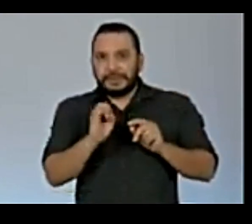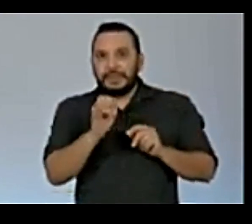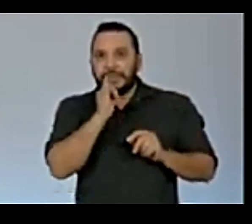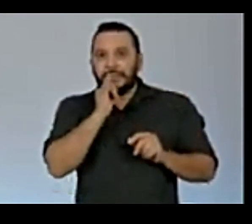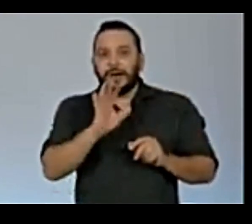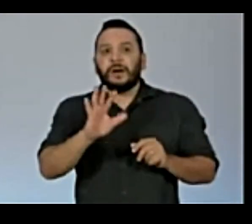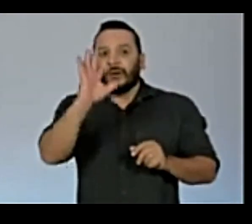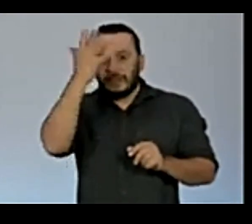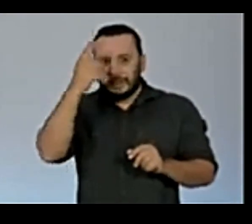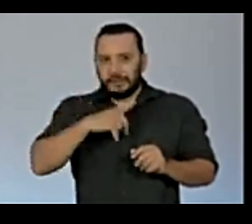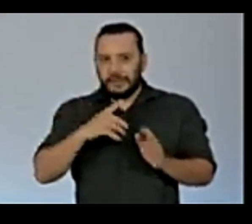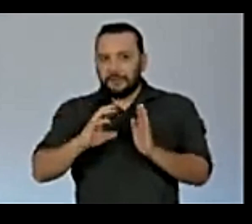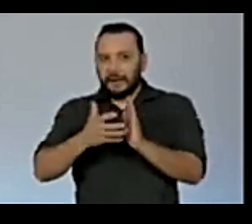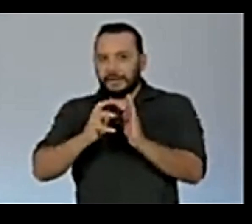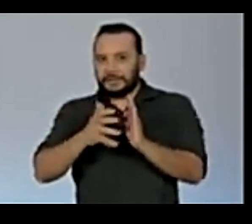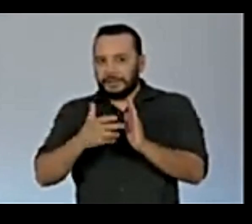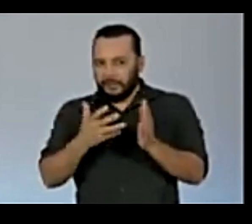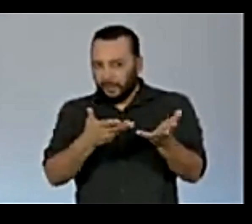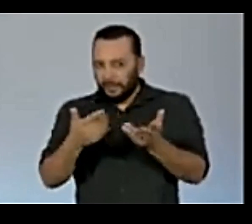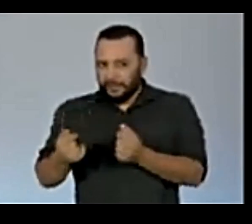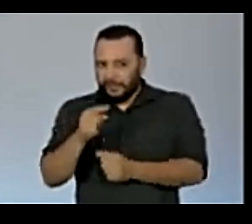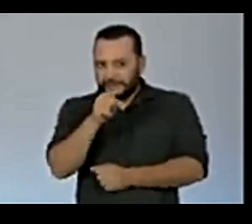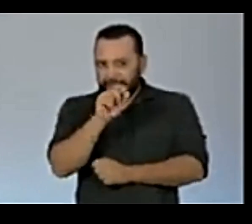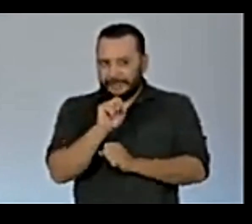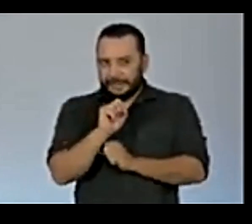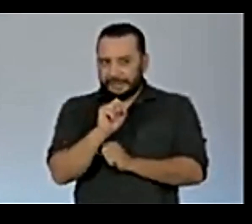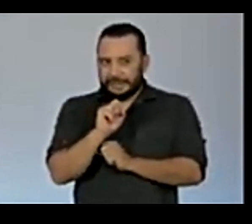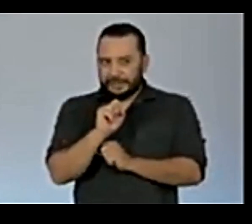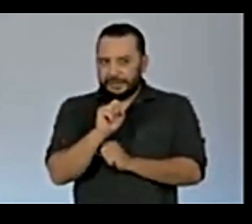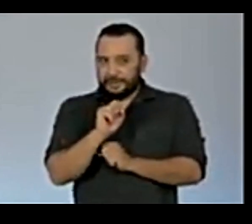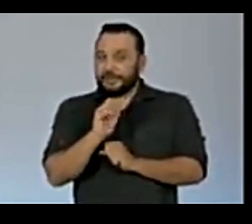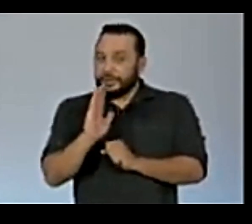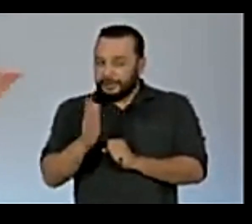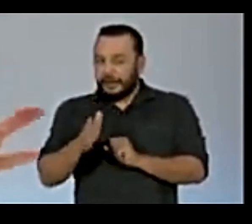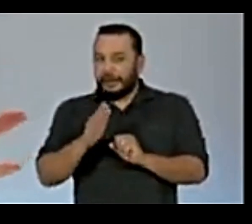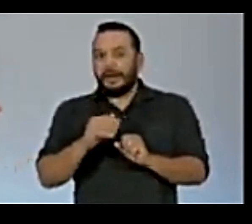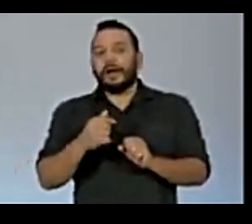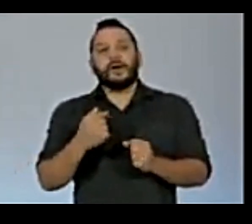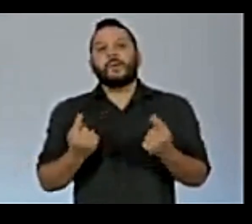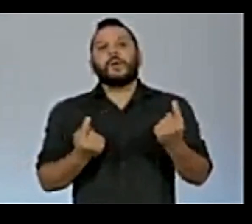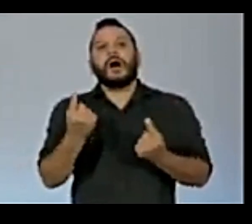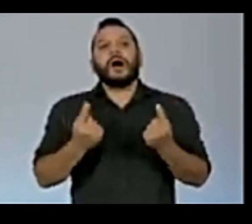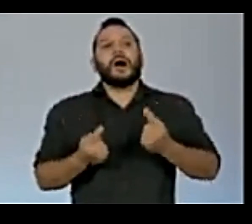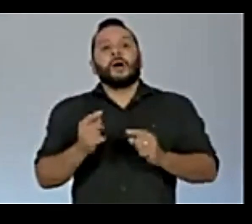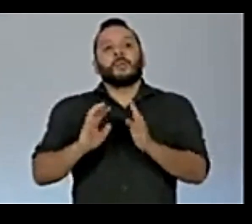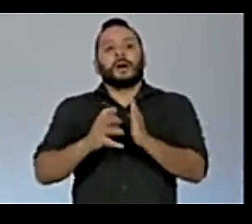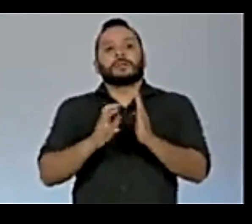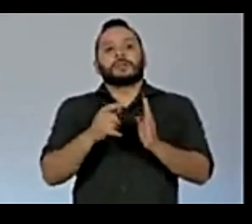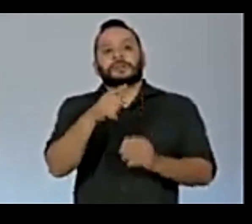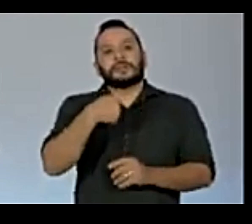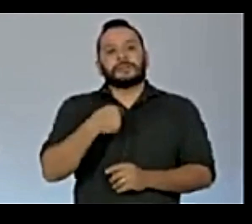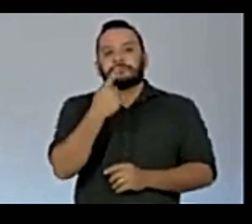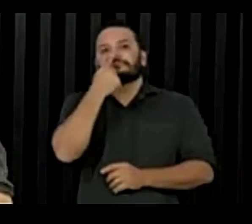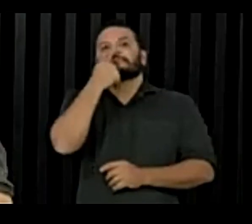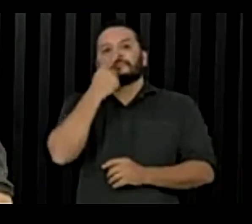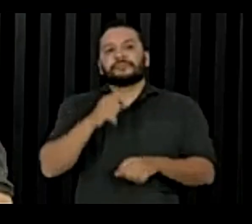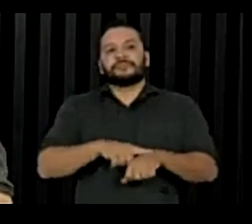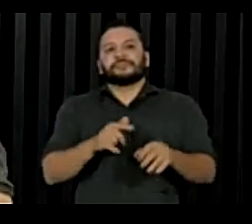foi sondado por partidos, se você já... com qual partido você se identifica mais nesse